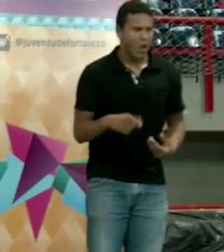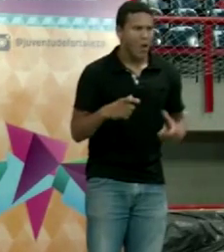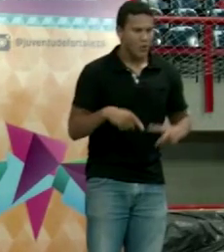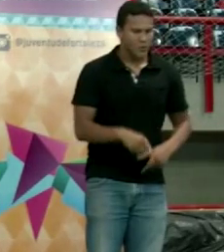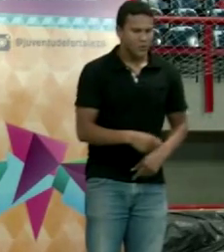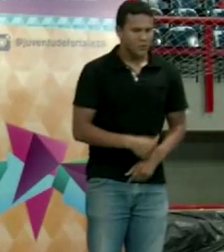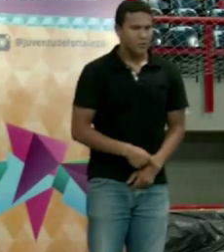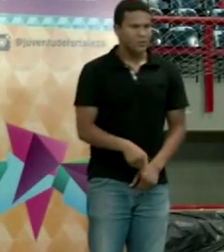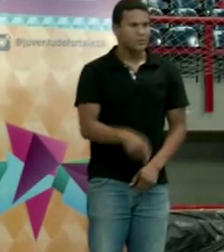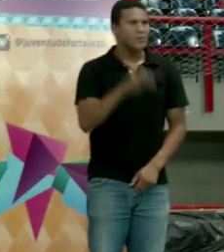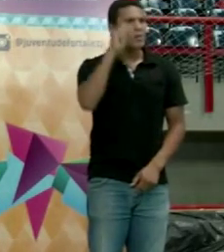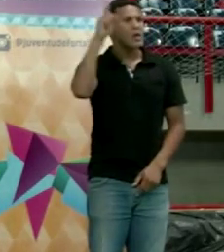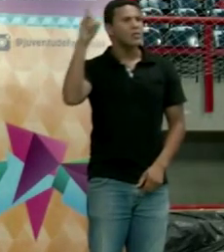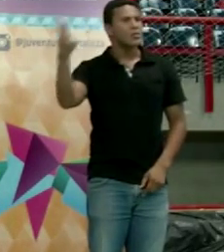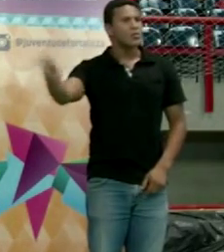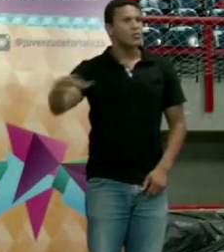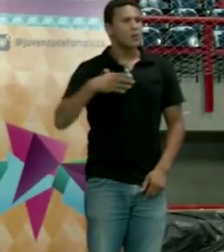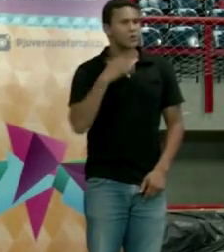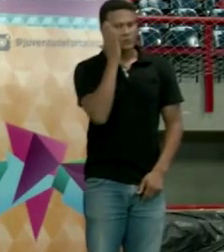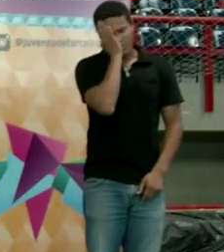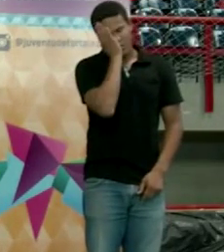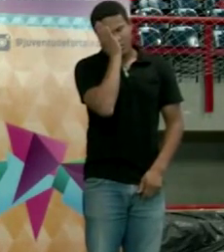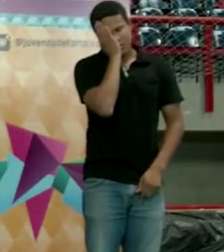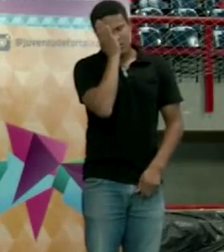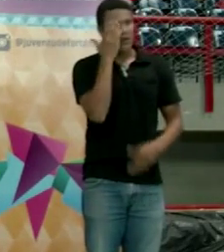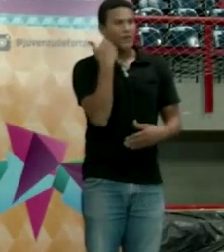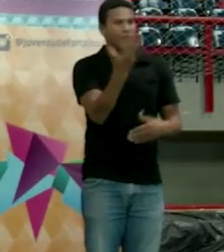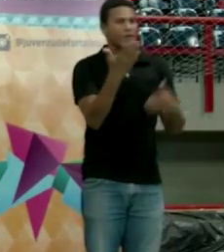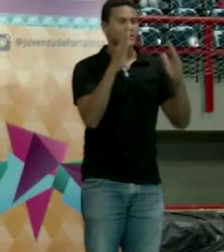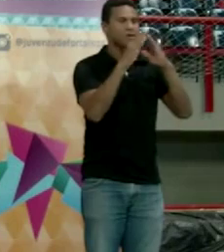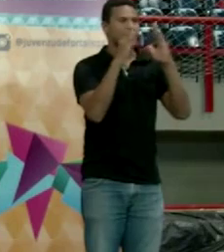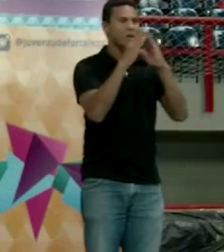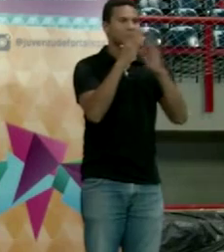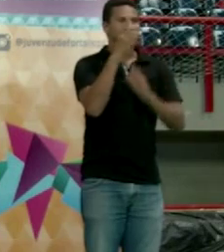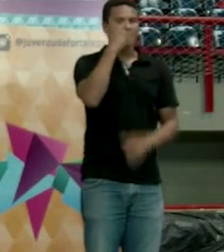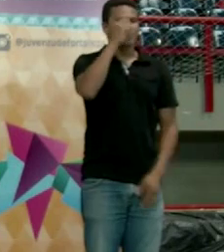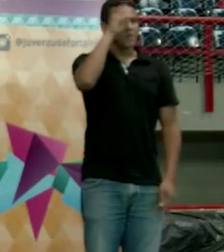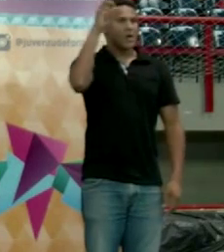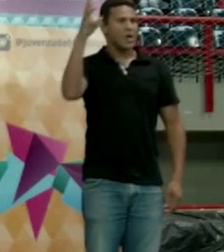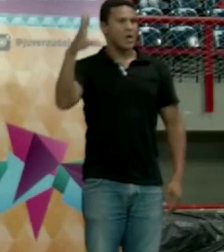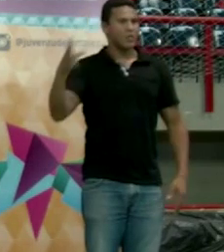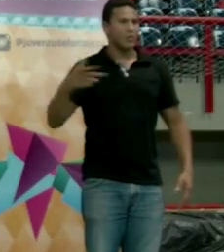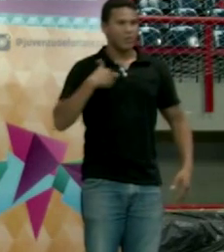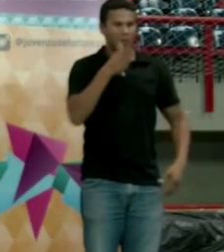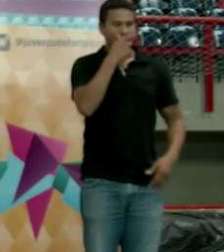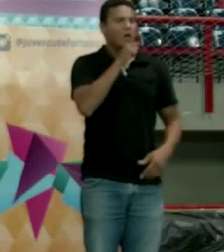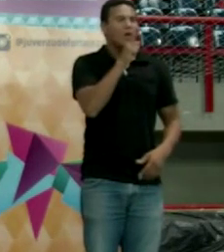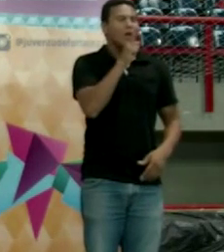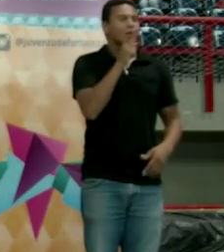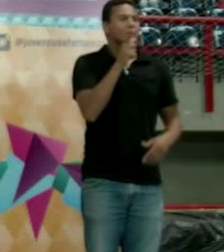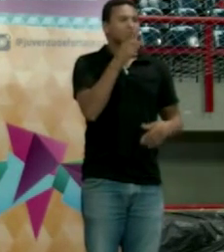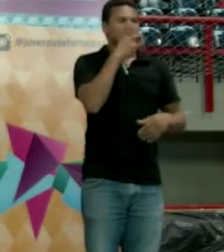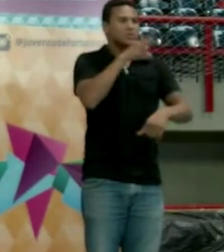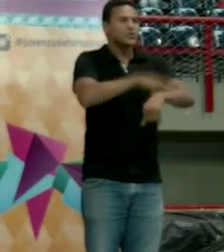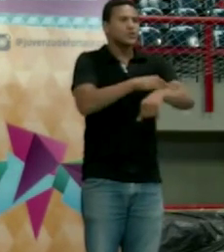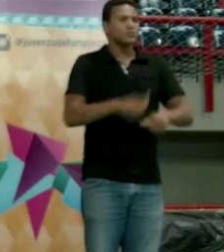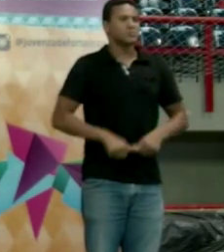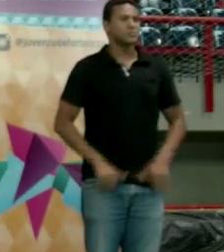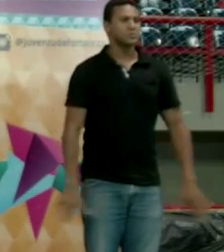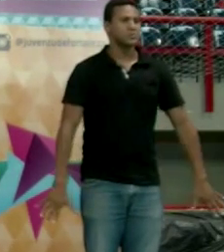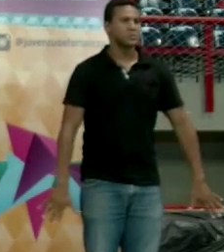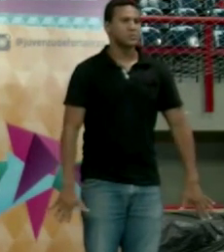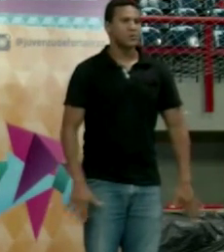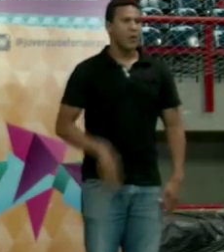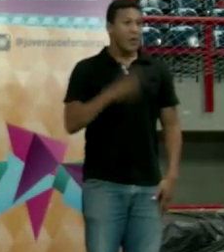madrugada, dormindo, bêbado, vindo da farra, todo urinado. Quem é ele? O